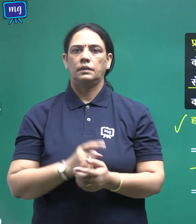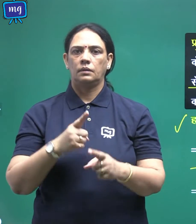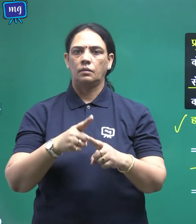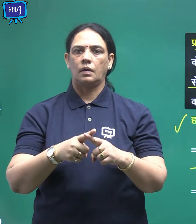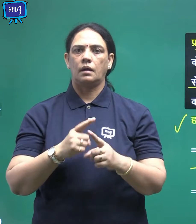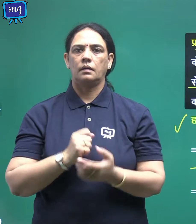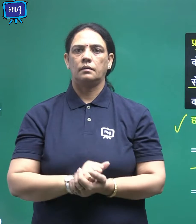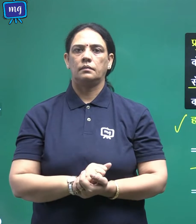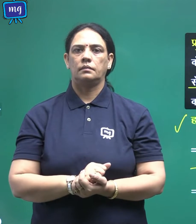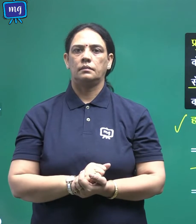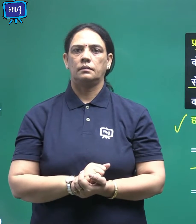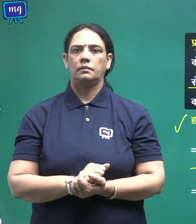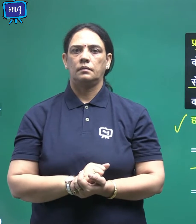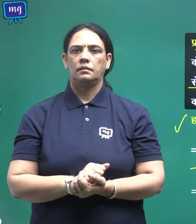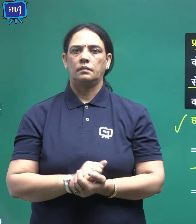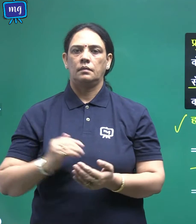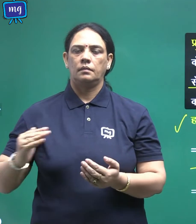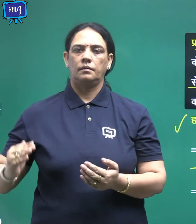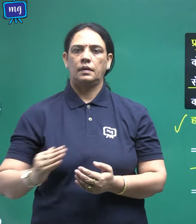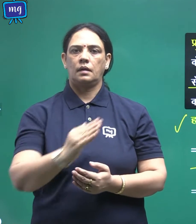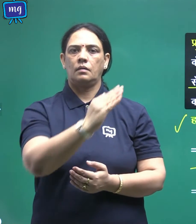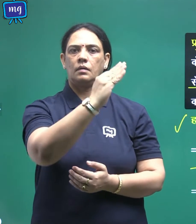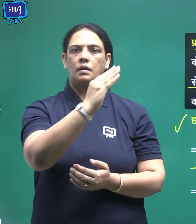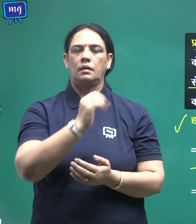गुणा विकर्णों का